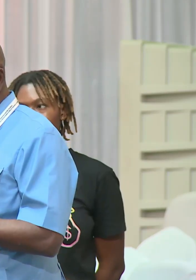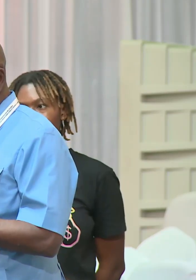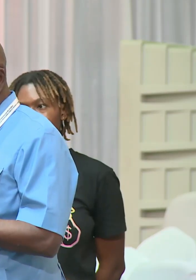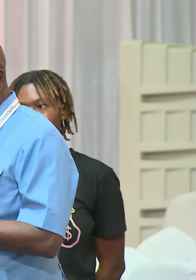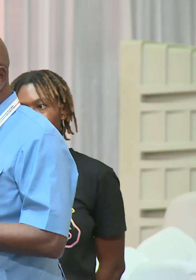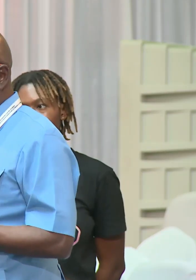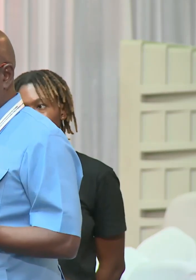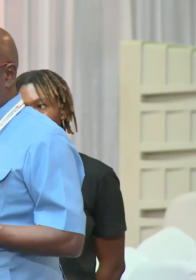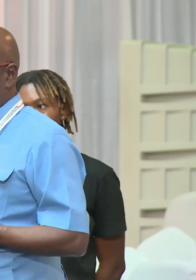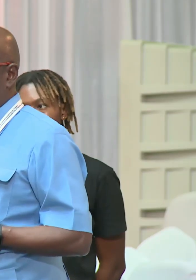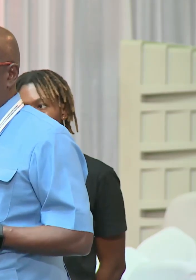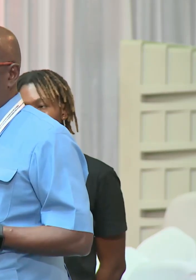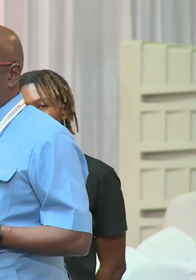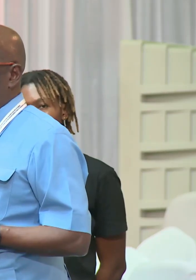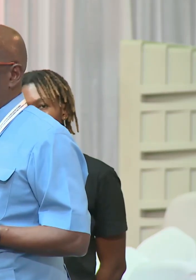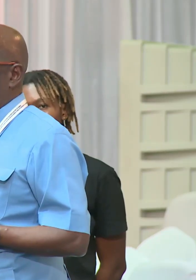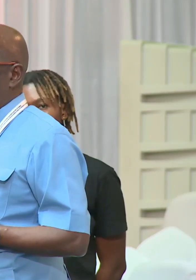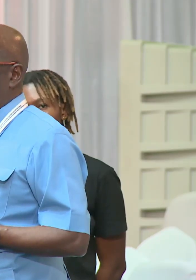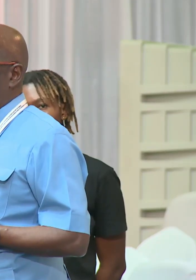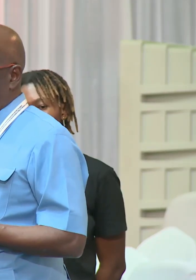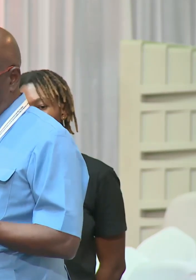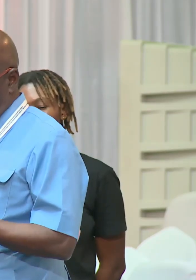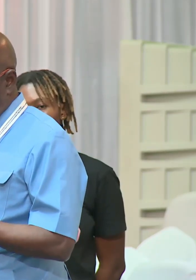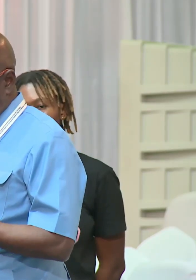Et souvent,